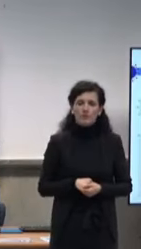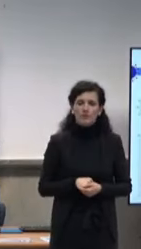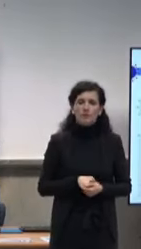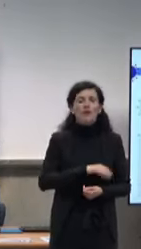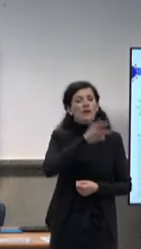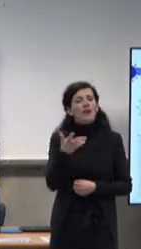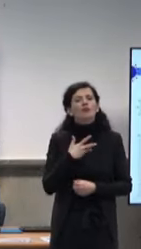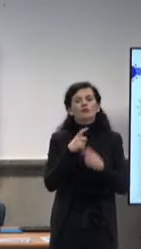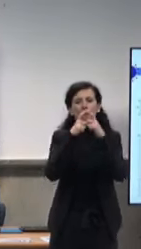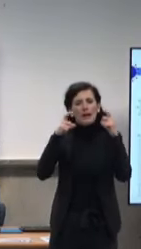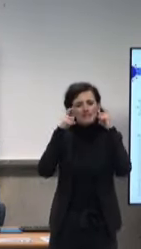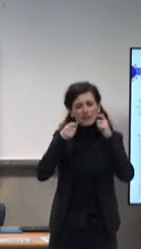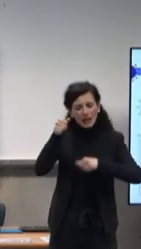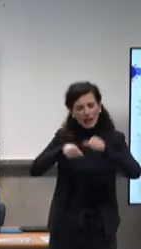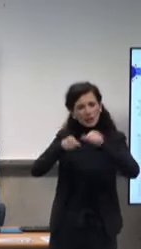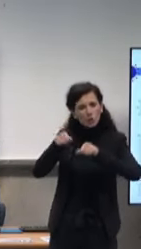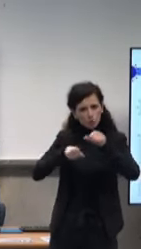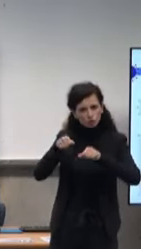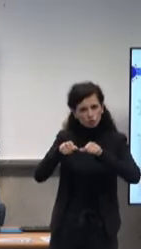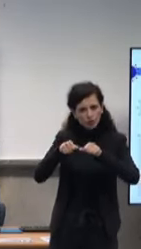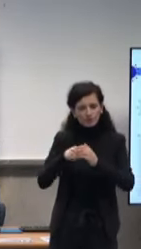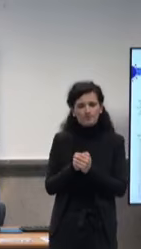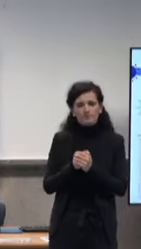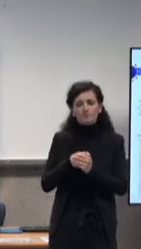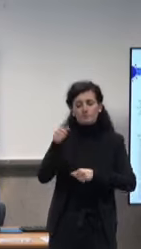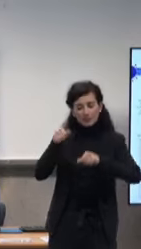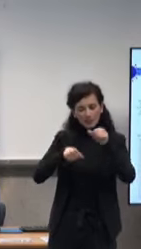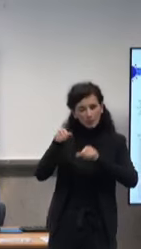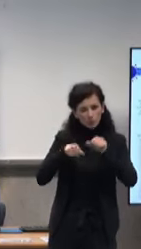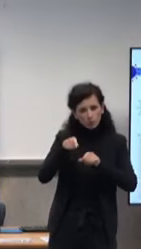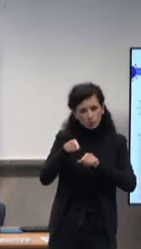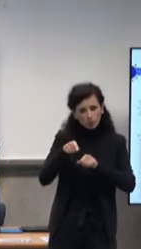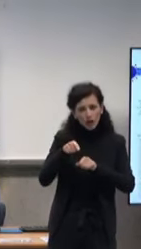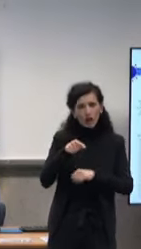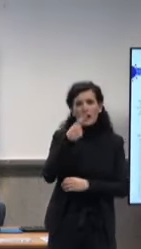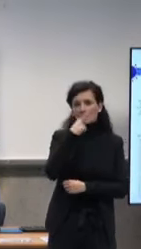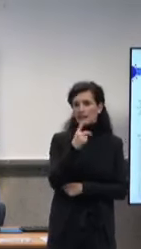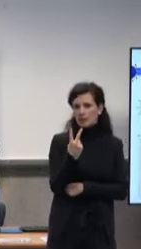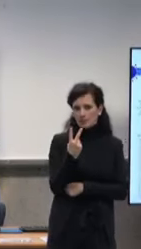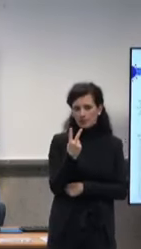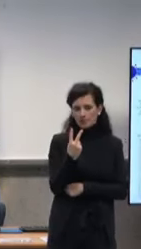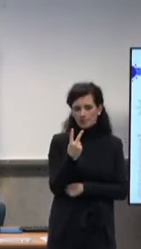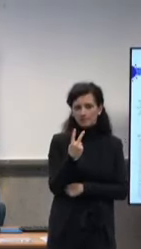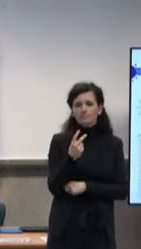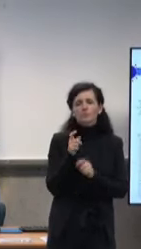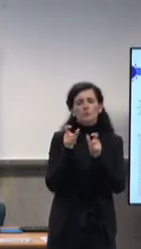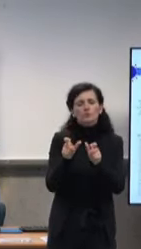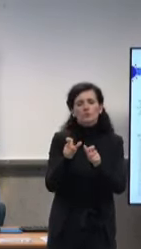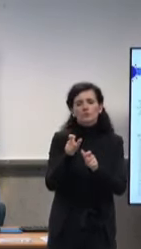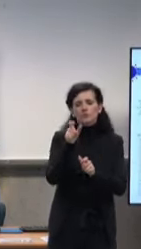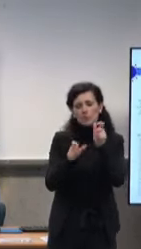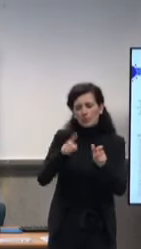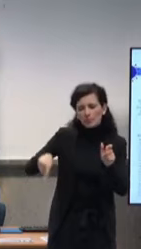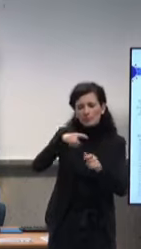mascherine chirurgiche alla volta novari ti hanno tre tipi ci sono quelle chirurgiche però che vengono due tipi di guardano personale sanitario quindi hanno un potere